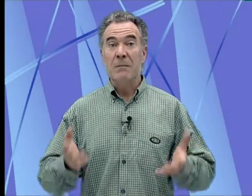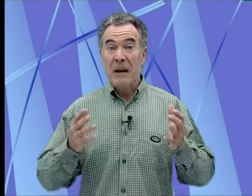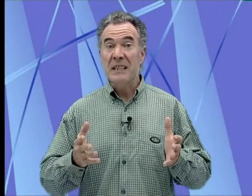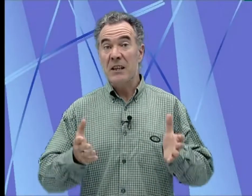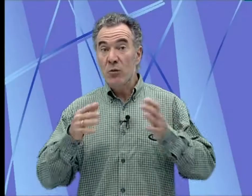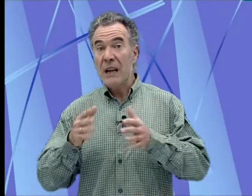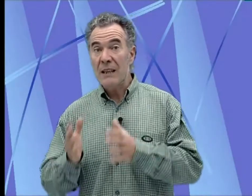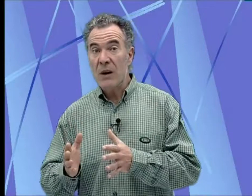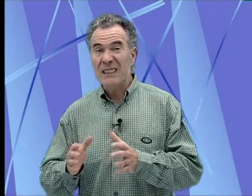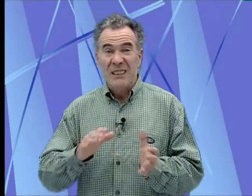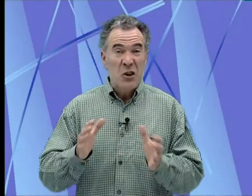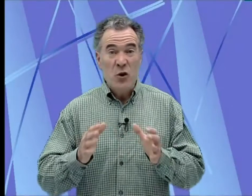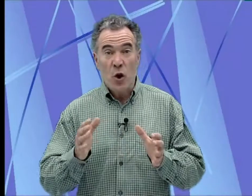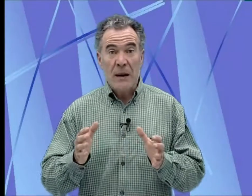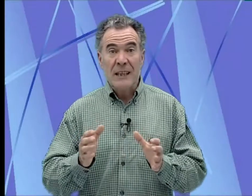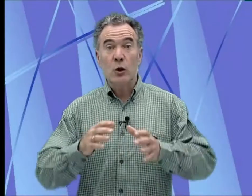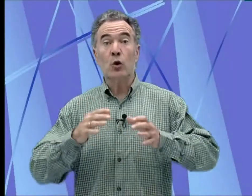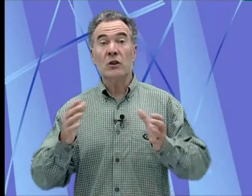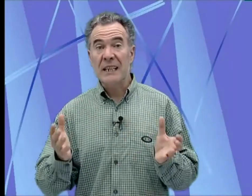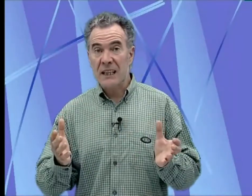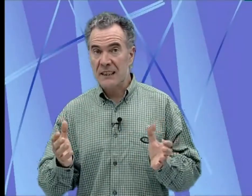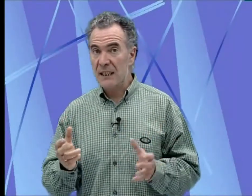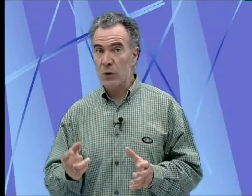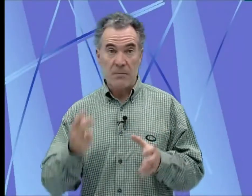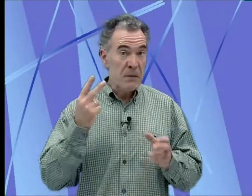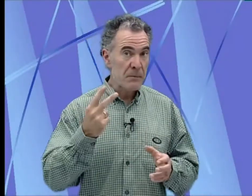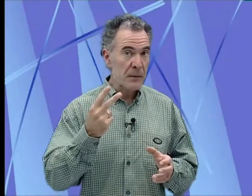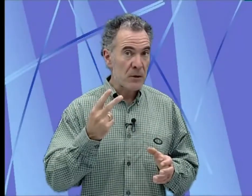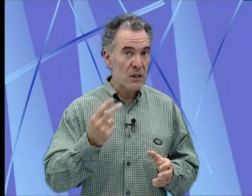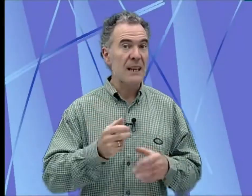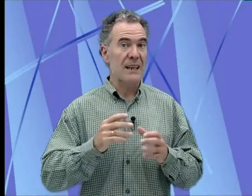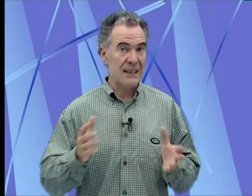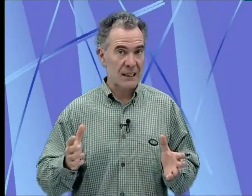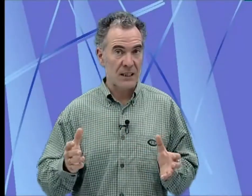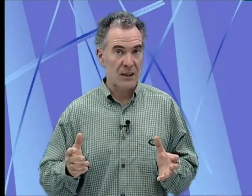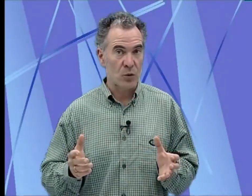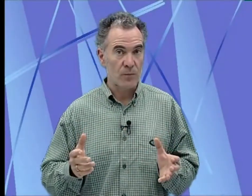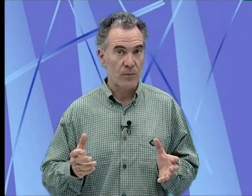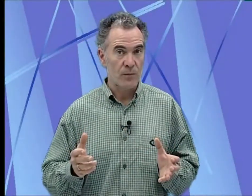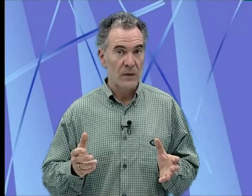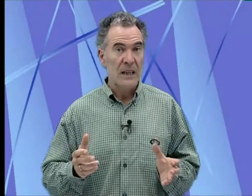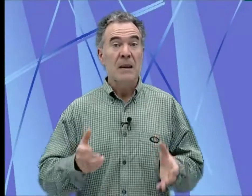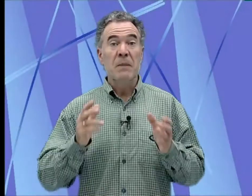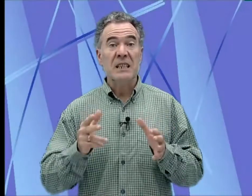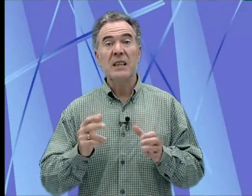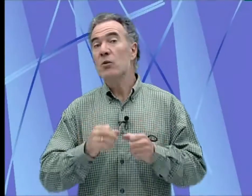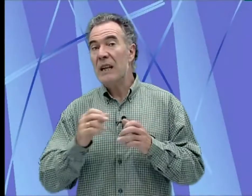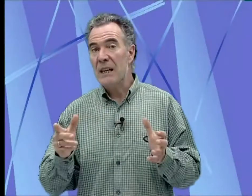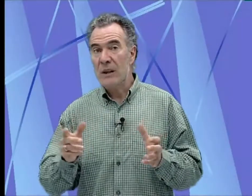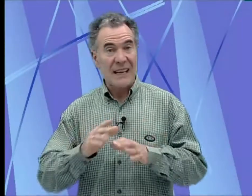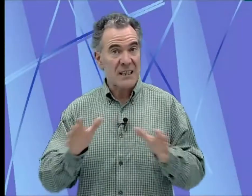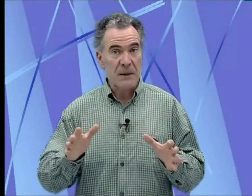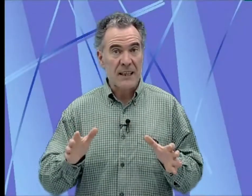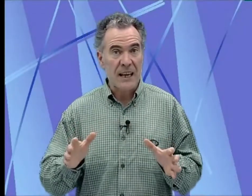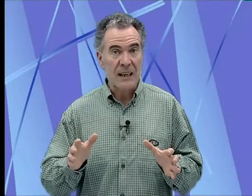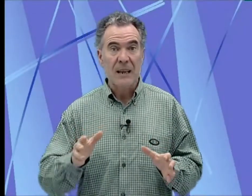Normalean, baina juntagailuak nolabait kontrajarrita dauden bi perpausa elkartzen ditu. Beste